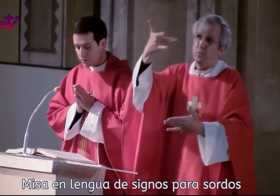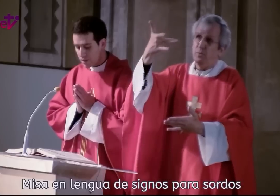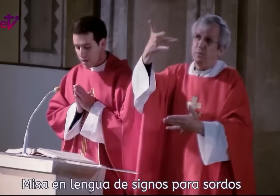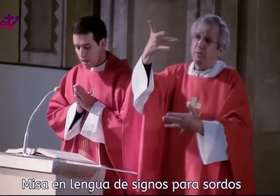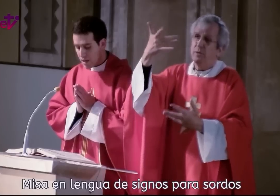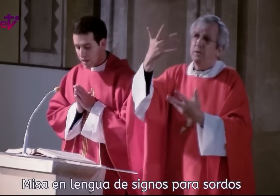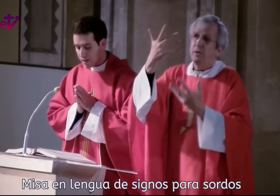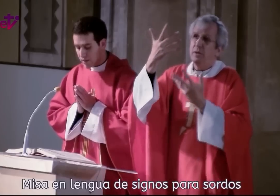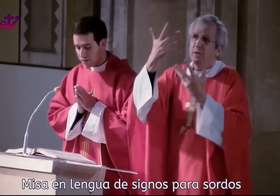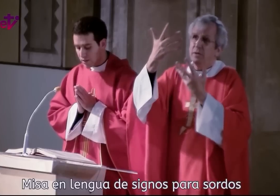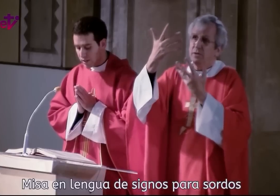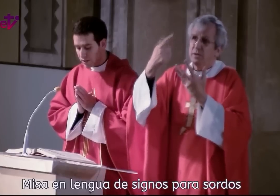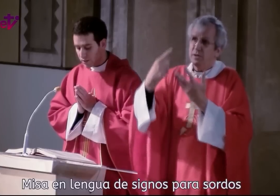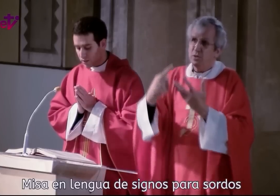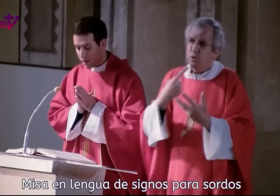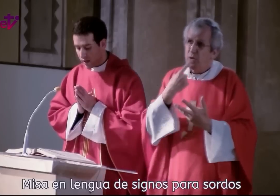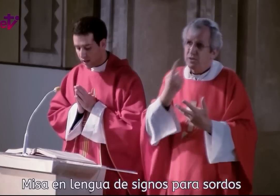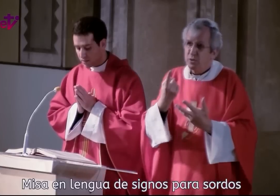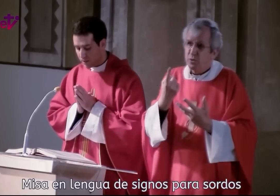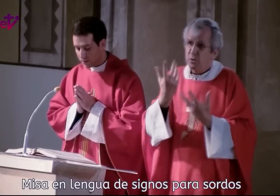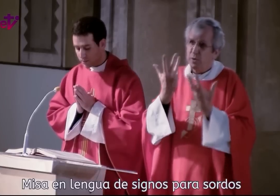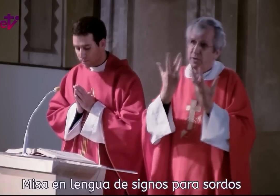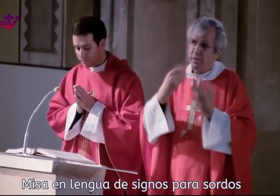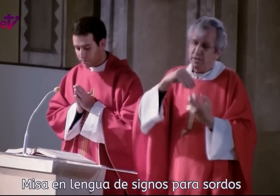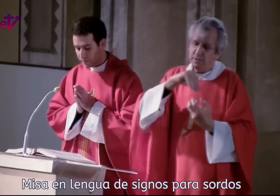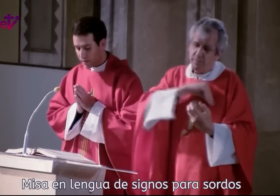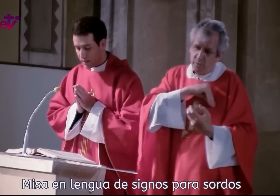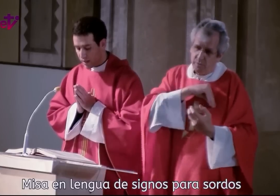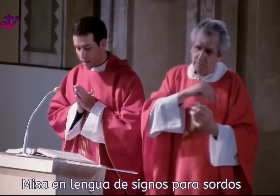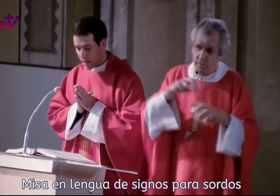espíritu. Y dicho esto, expiró.